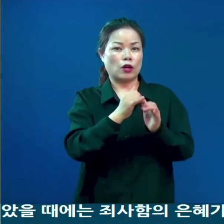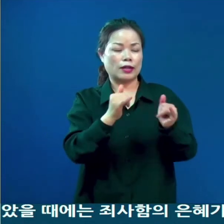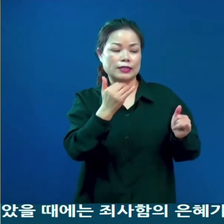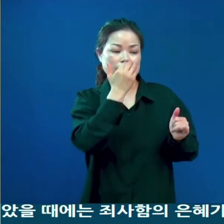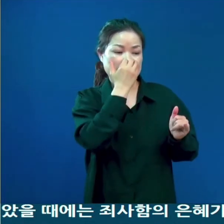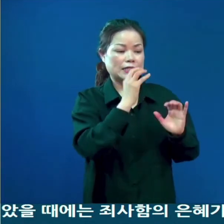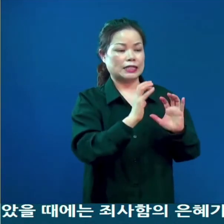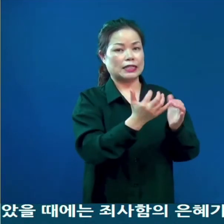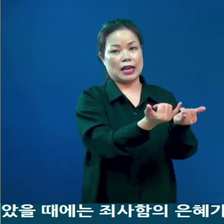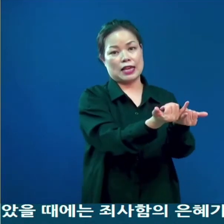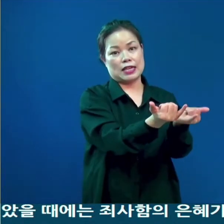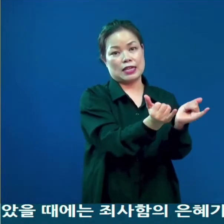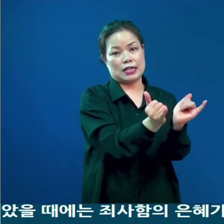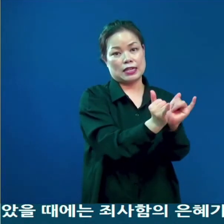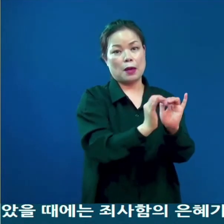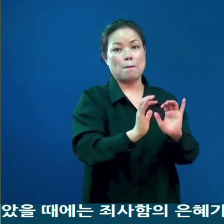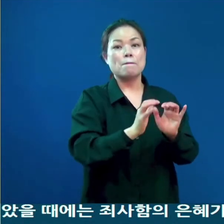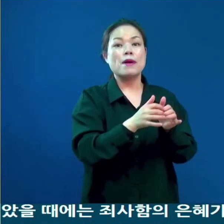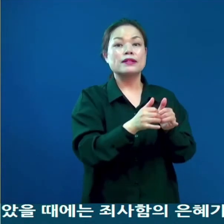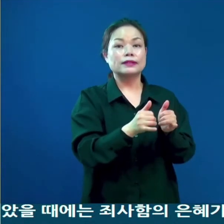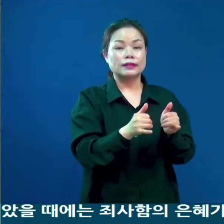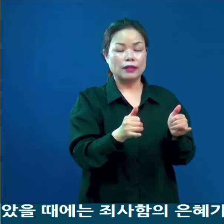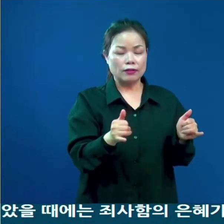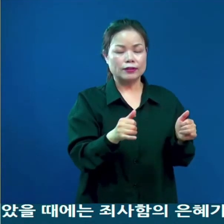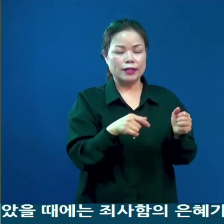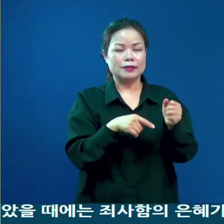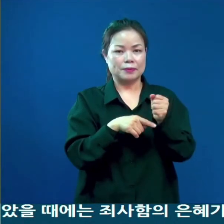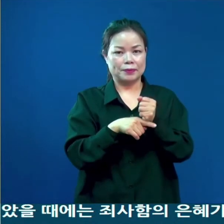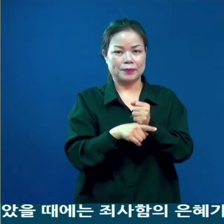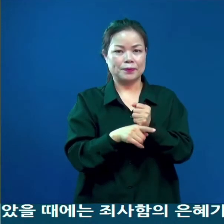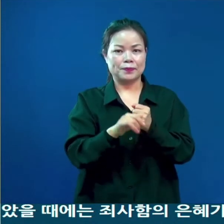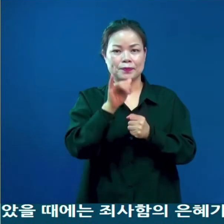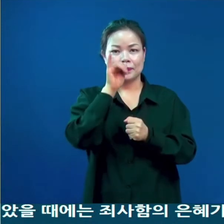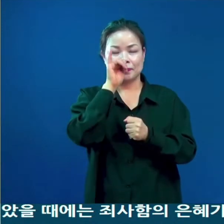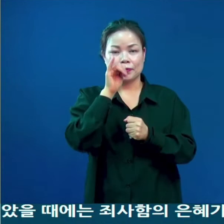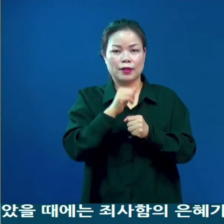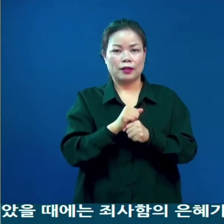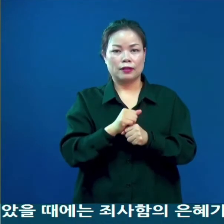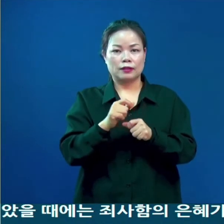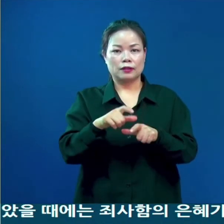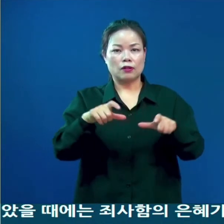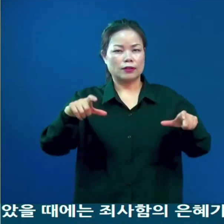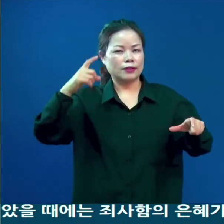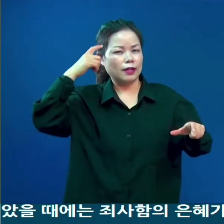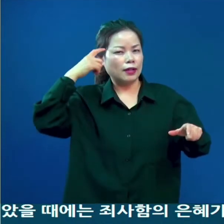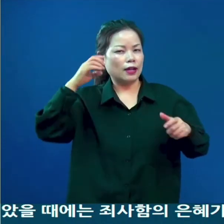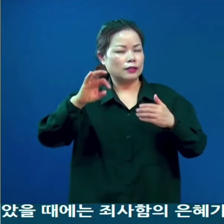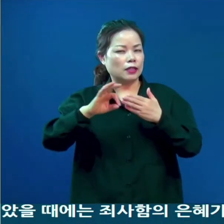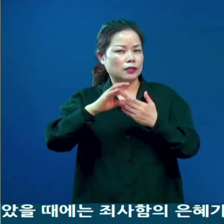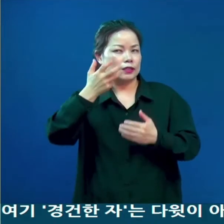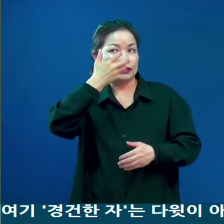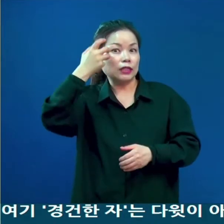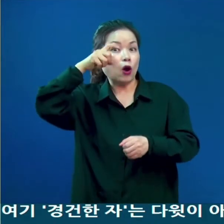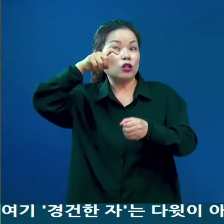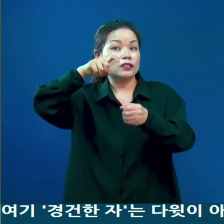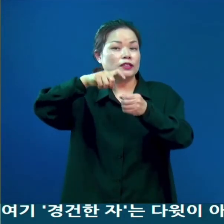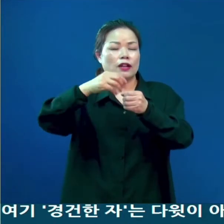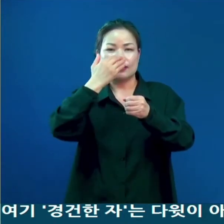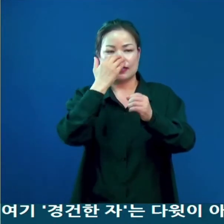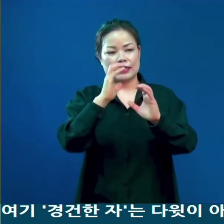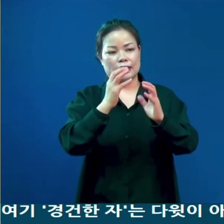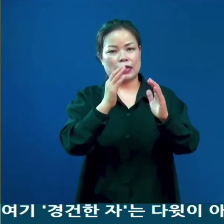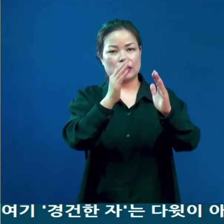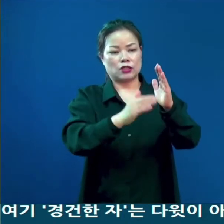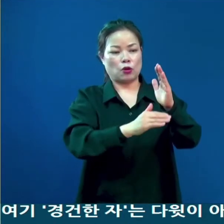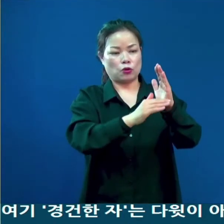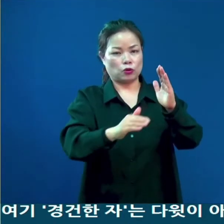이스라엘 공동체, 이스라엘 백성들을 의미하는 것이고요. 좀 더 넓게 바라본다면 영적 이스라엘, 우리 성도들을